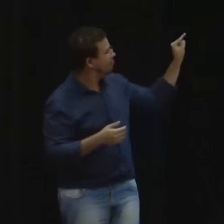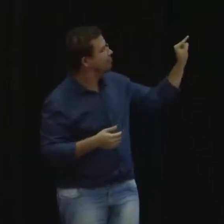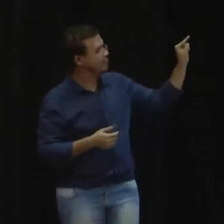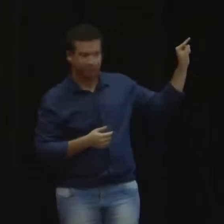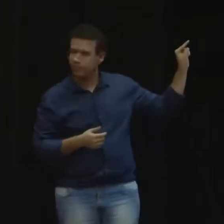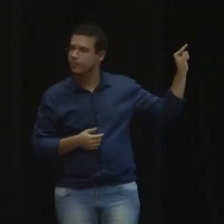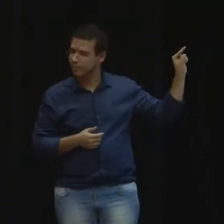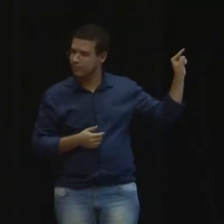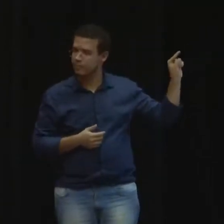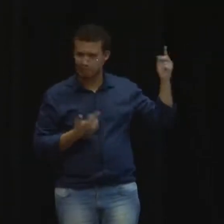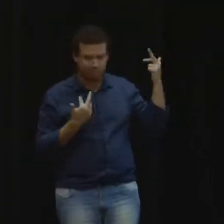ser?